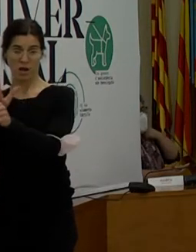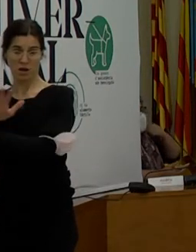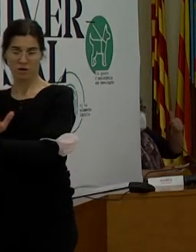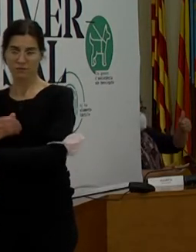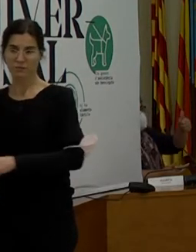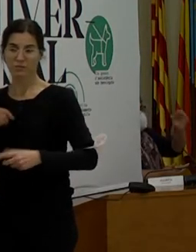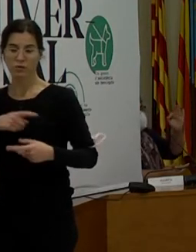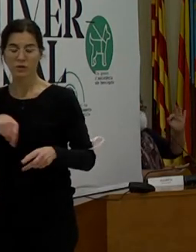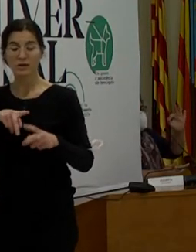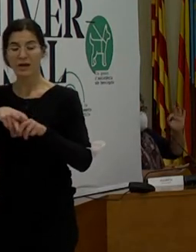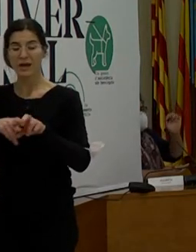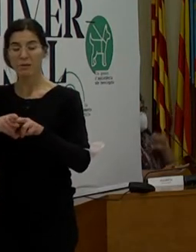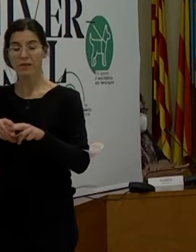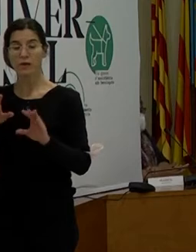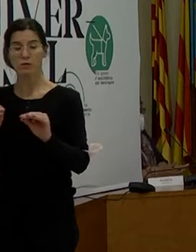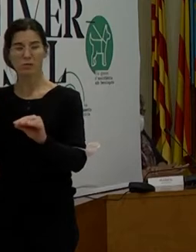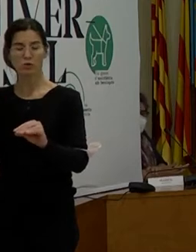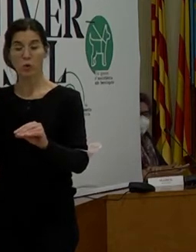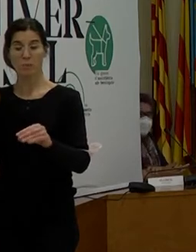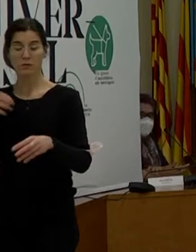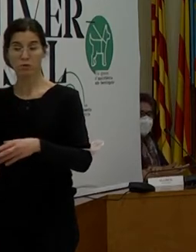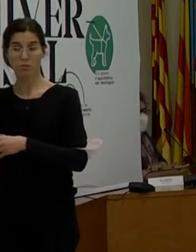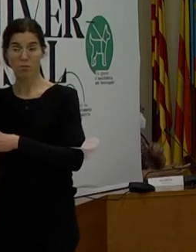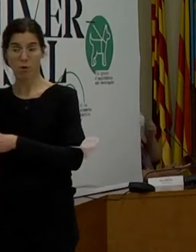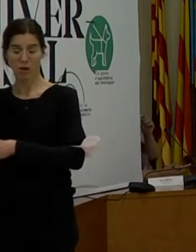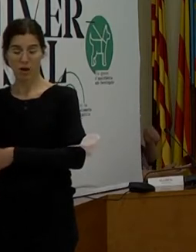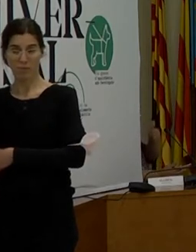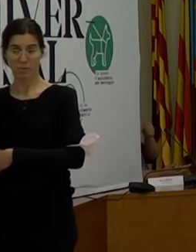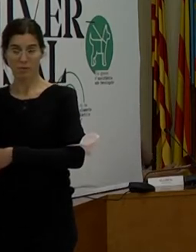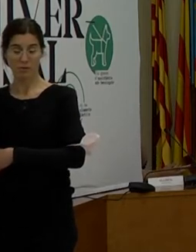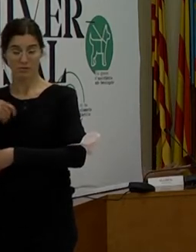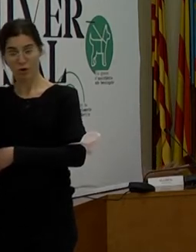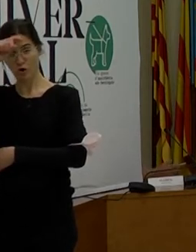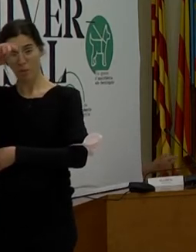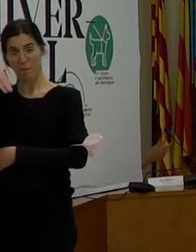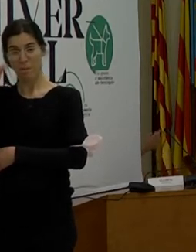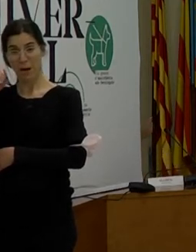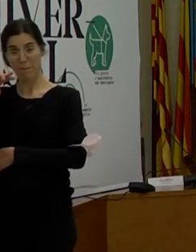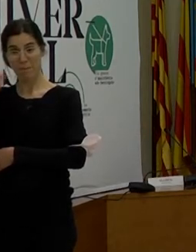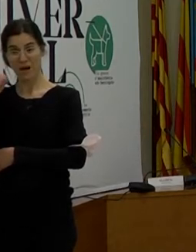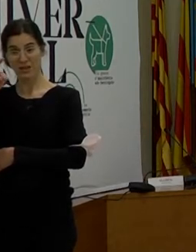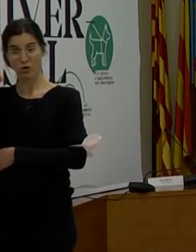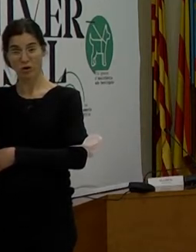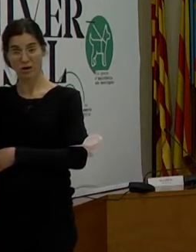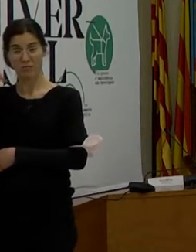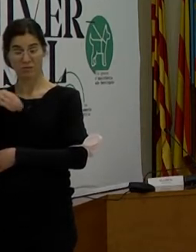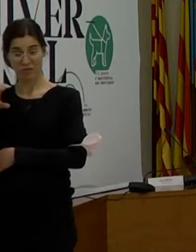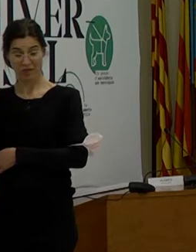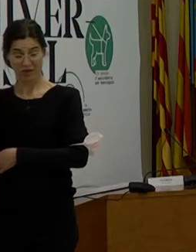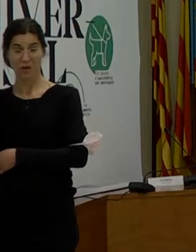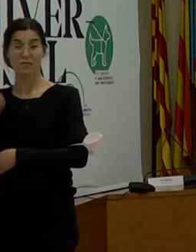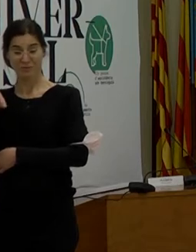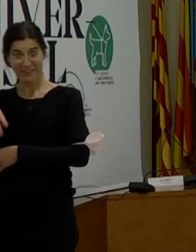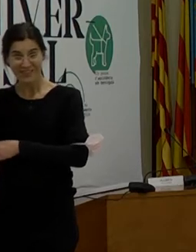utilitzem és una aplicació del mòbil, la qual es diu Mapatón UPC, que serà la que utilitzarem aquest